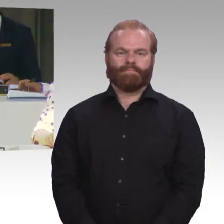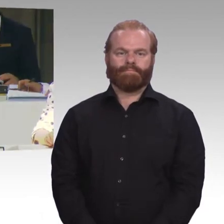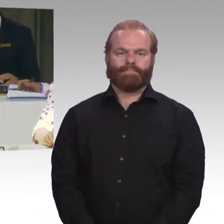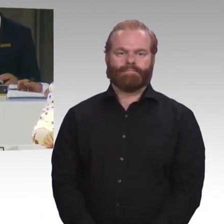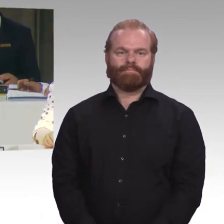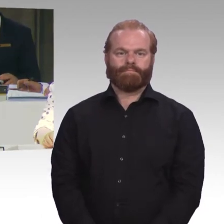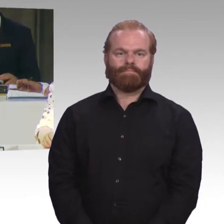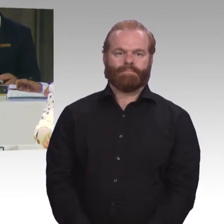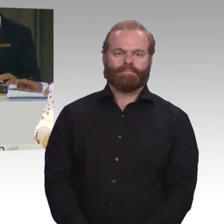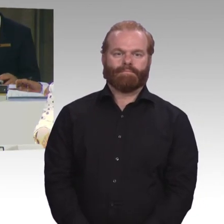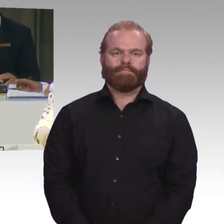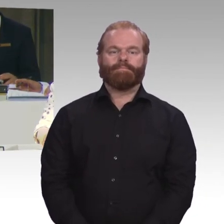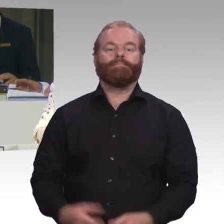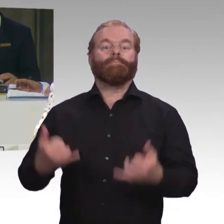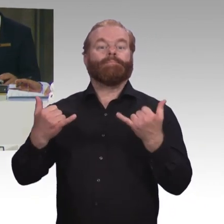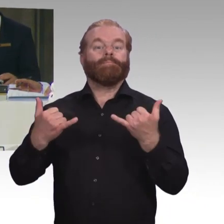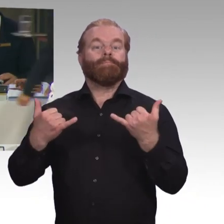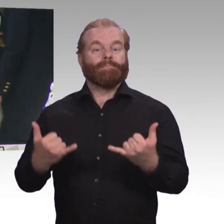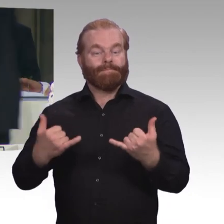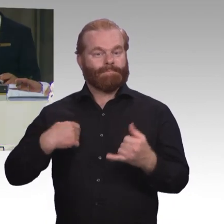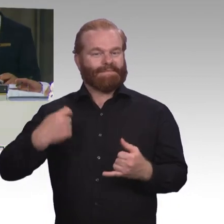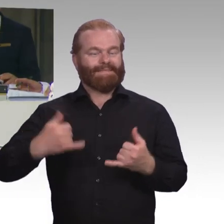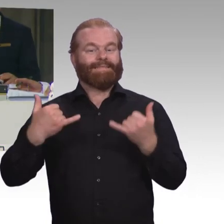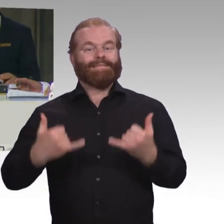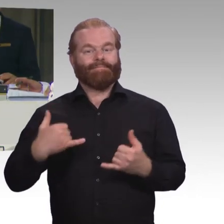Jetzt erteile ich das Wort dem Kollegen Henning Otte, CDU-CSU.